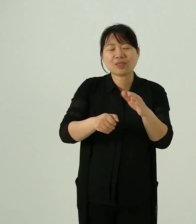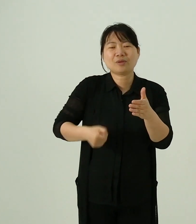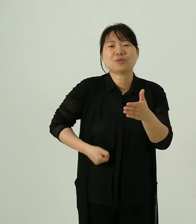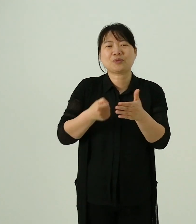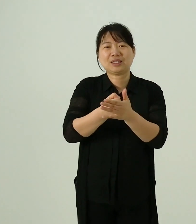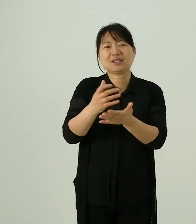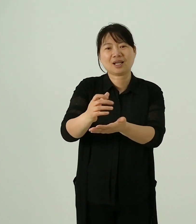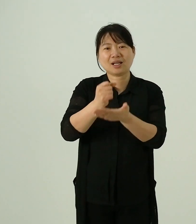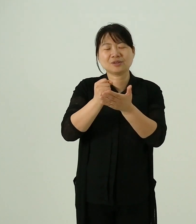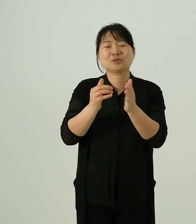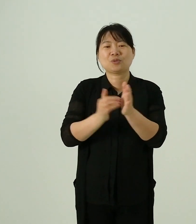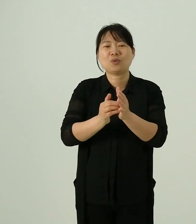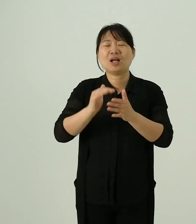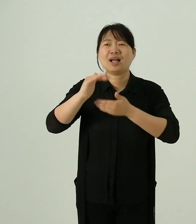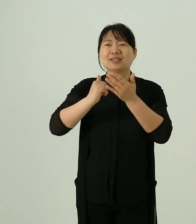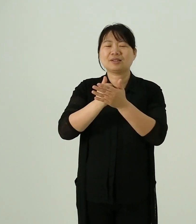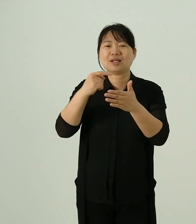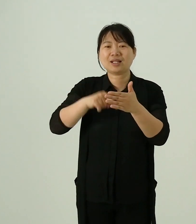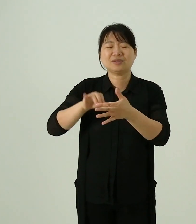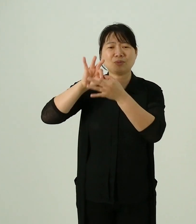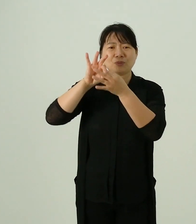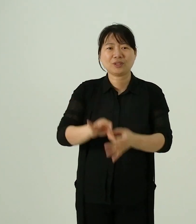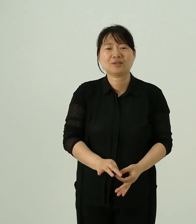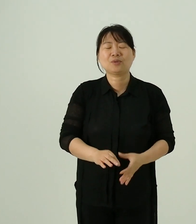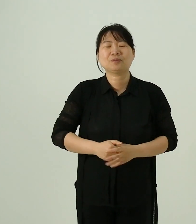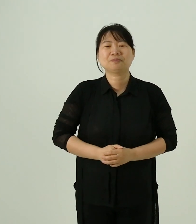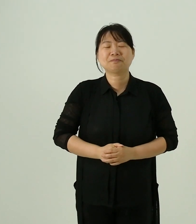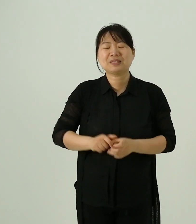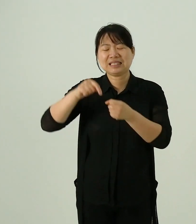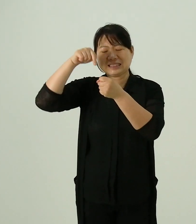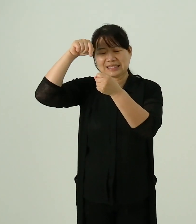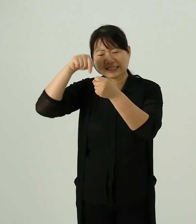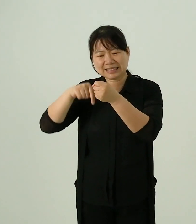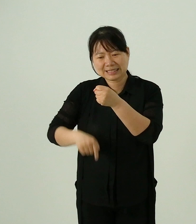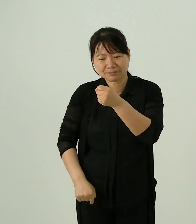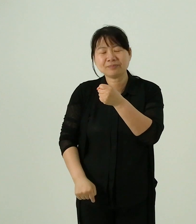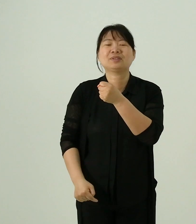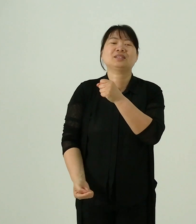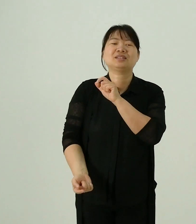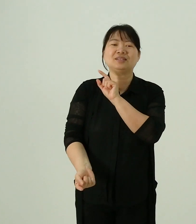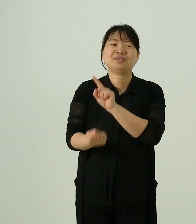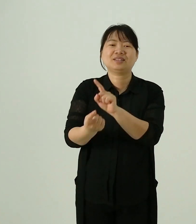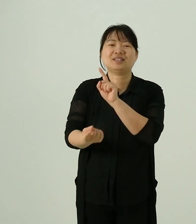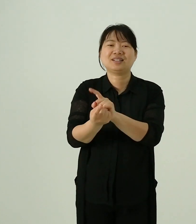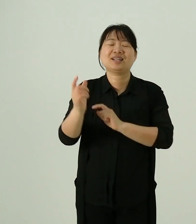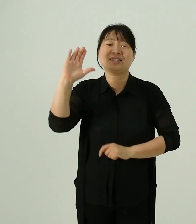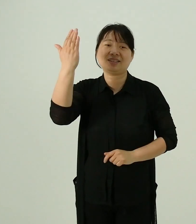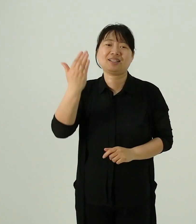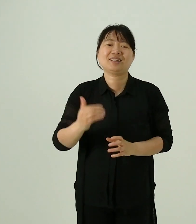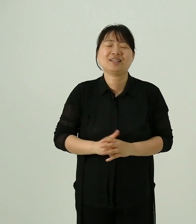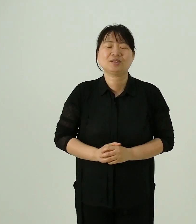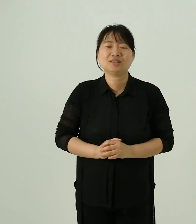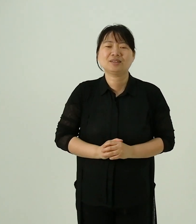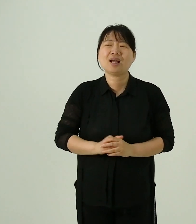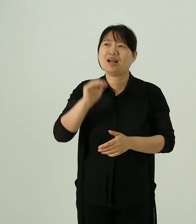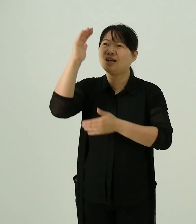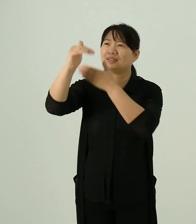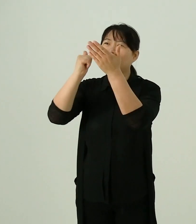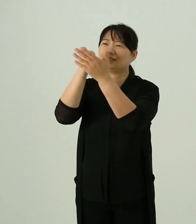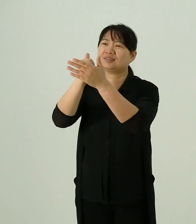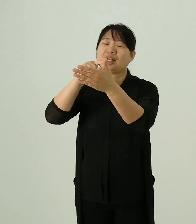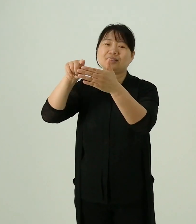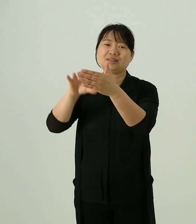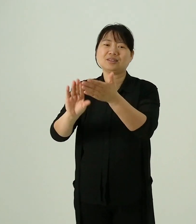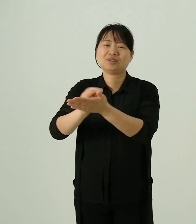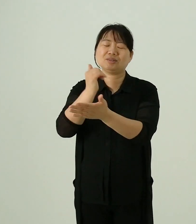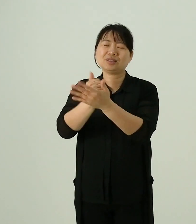용기로 하나님 안으로 계속 깊이 들어가는 거예요. 그래야 그 하나님 안에서,